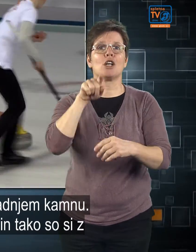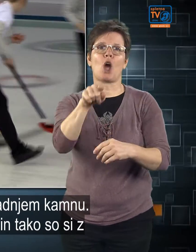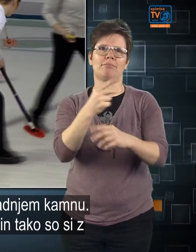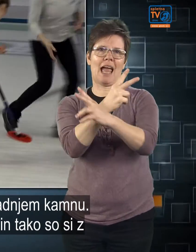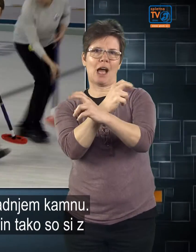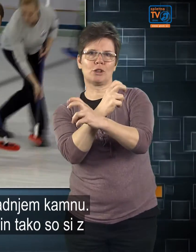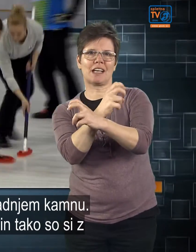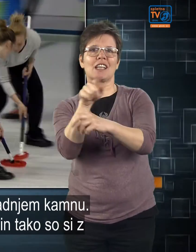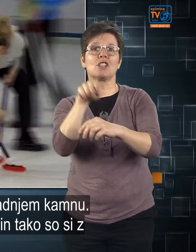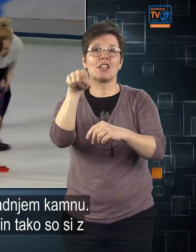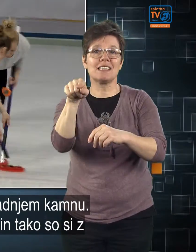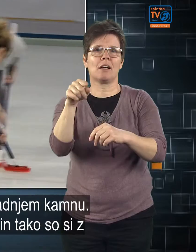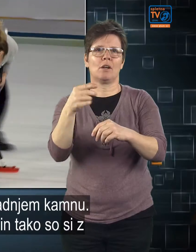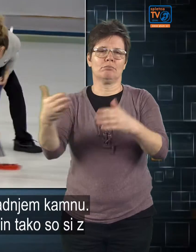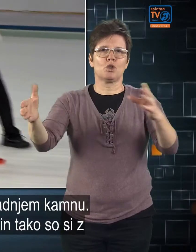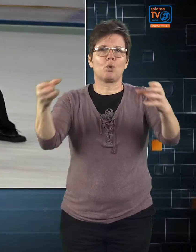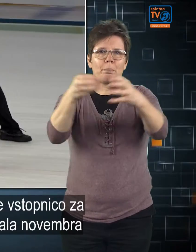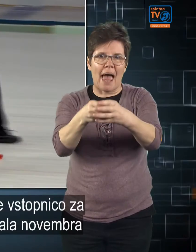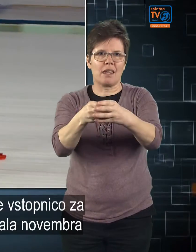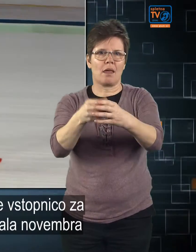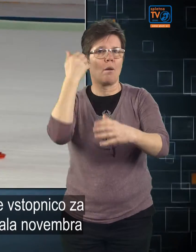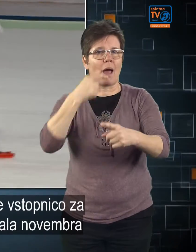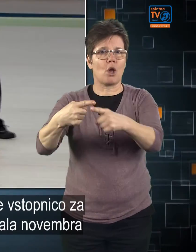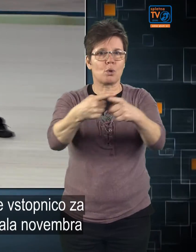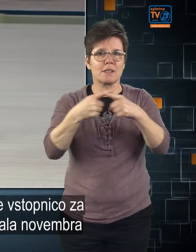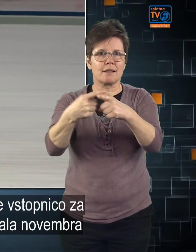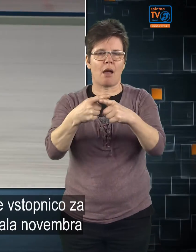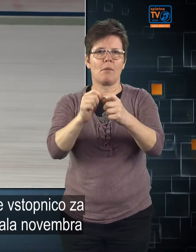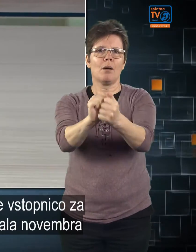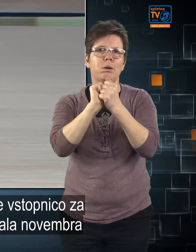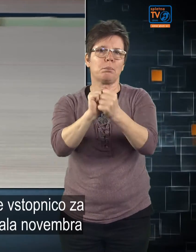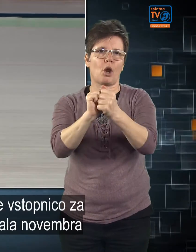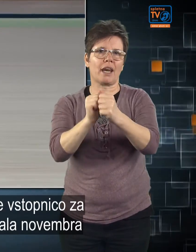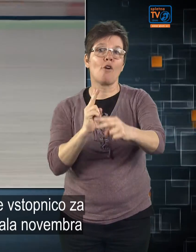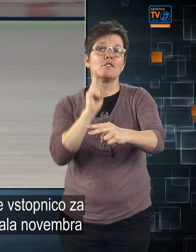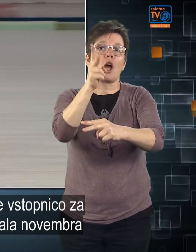Zmagale so Avstrijke in tako so si z Belorusijami priborile vstopnico za